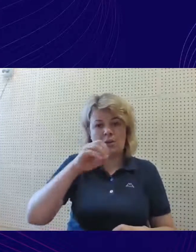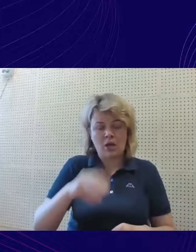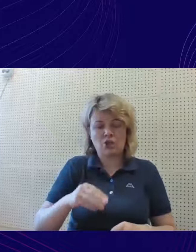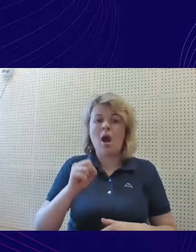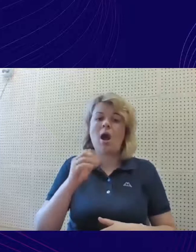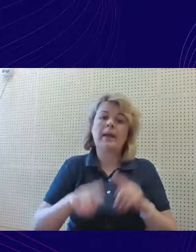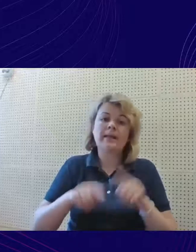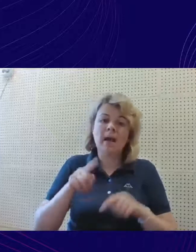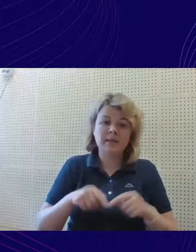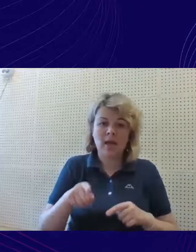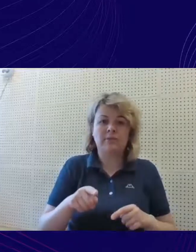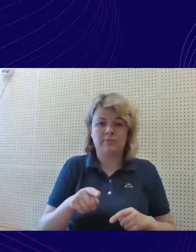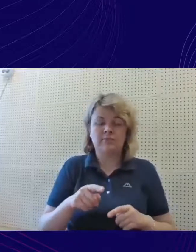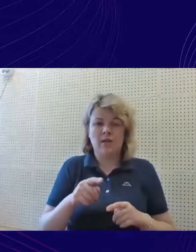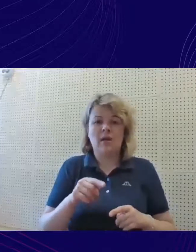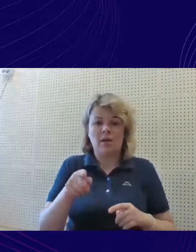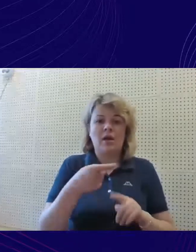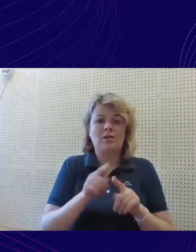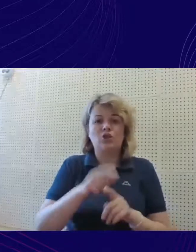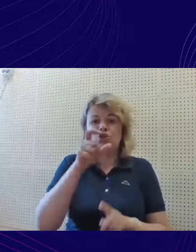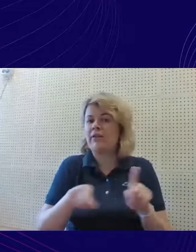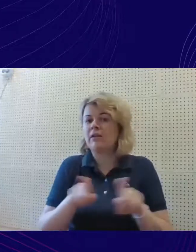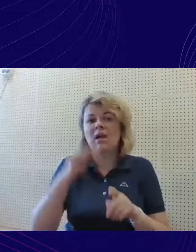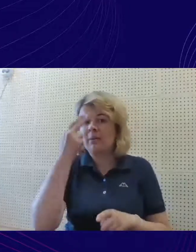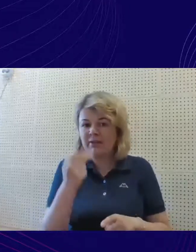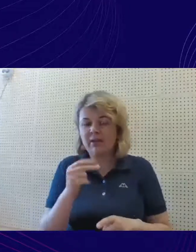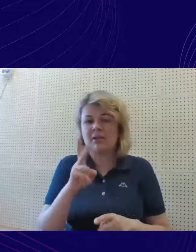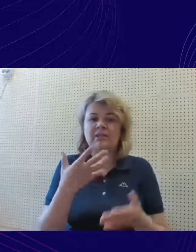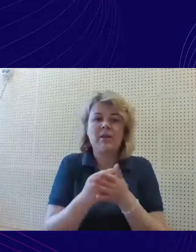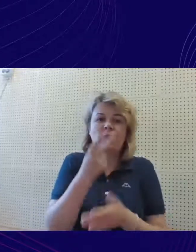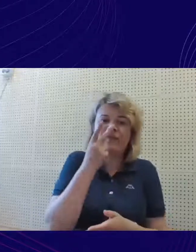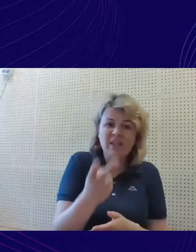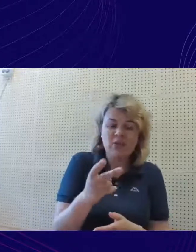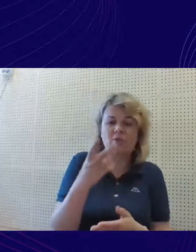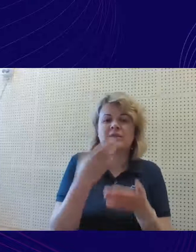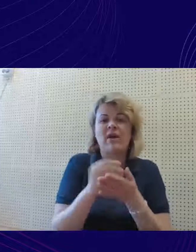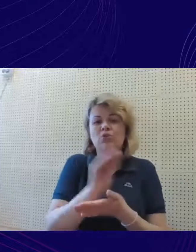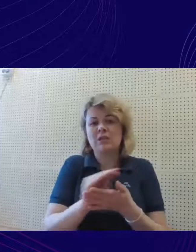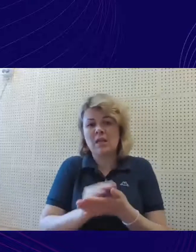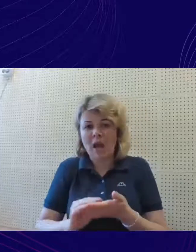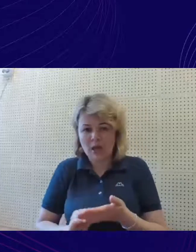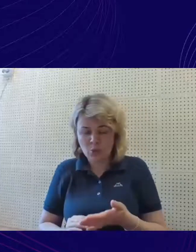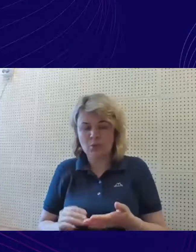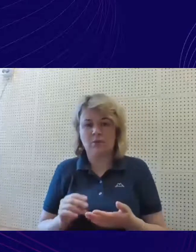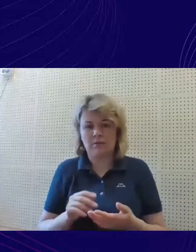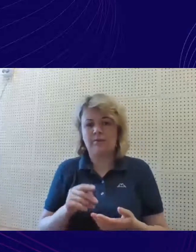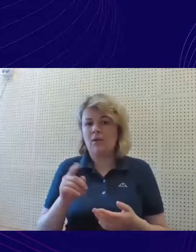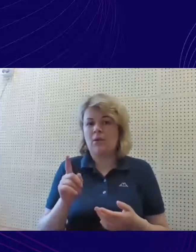к своему материалу, к своему сценарию, к своему видению, что просто не